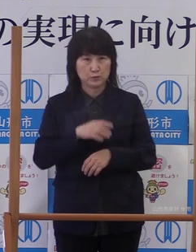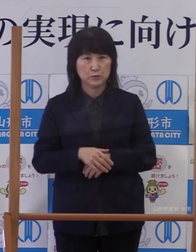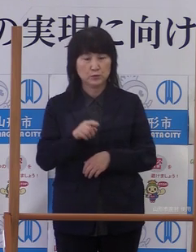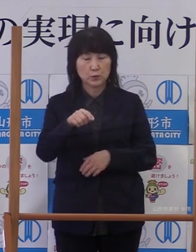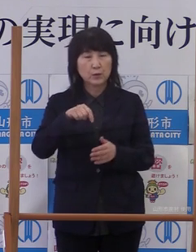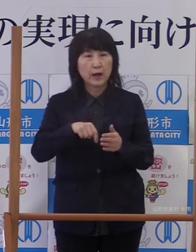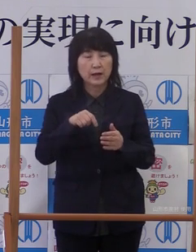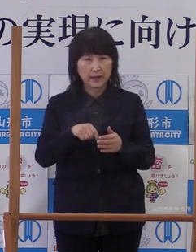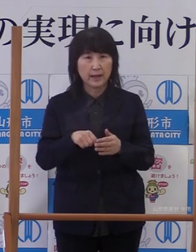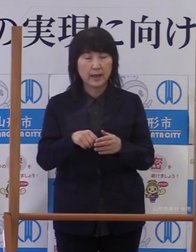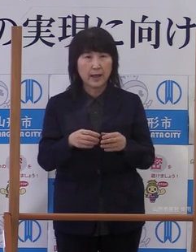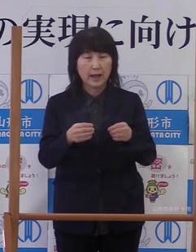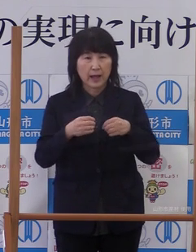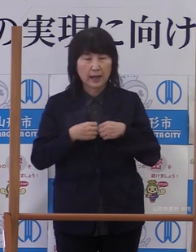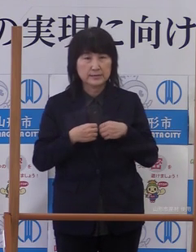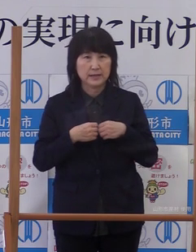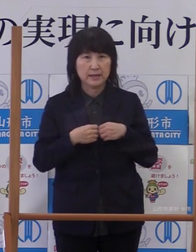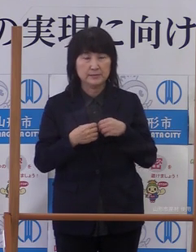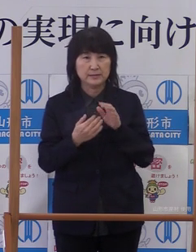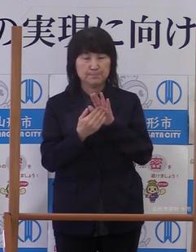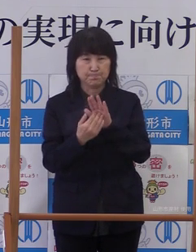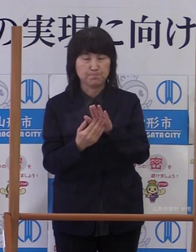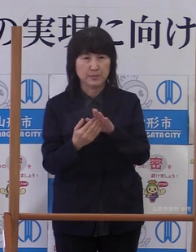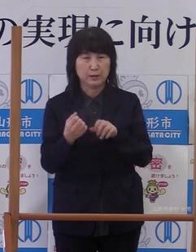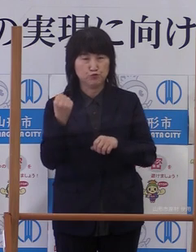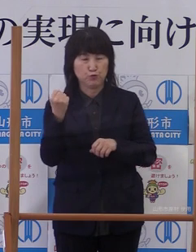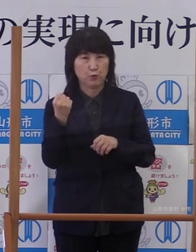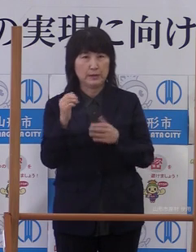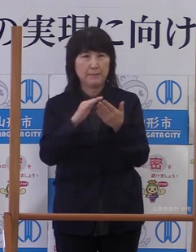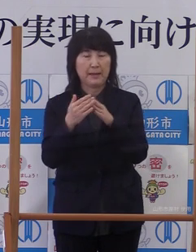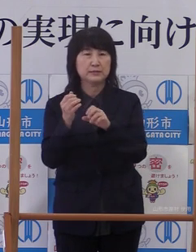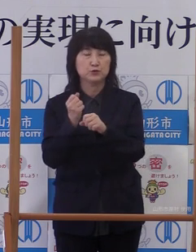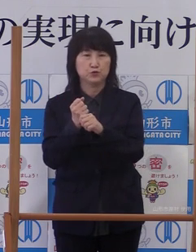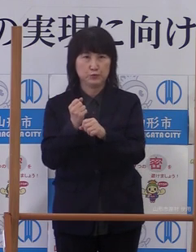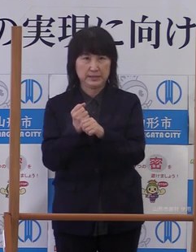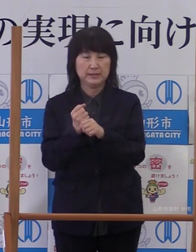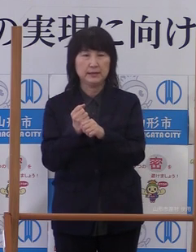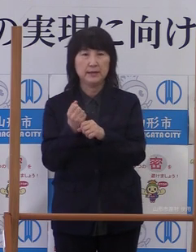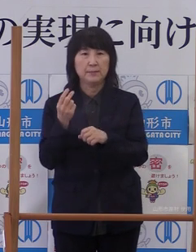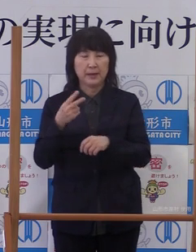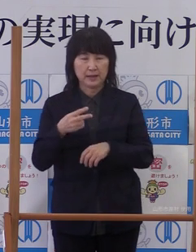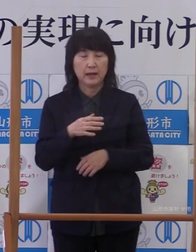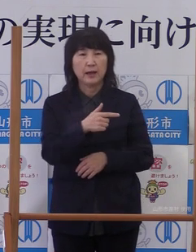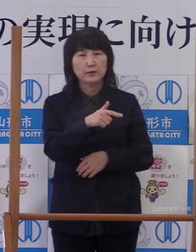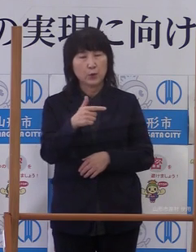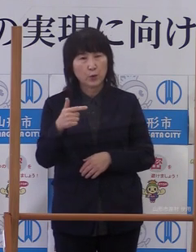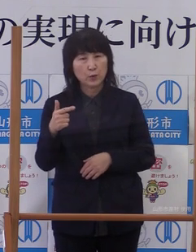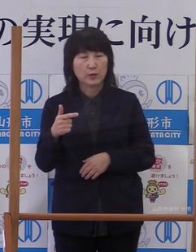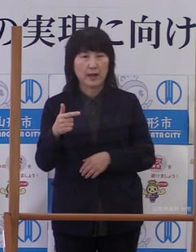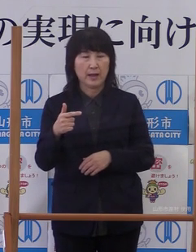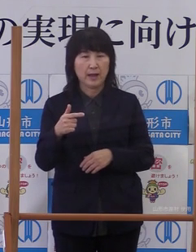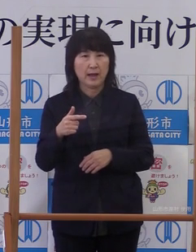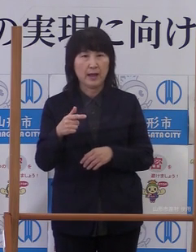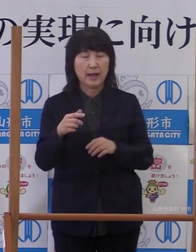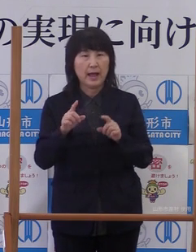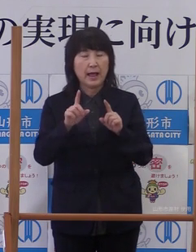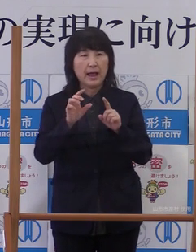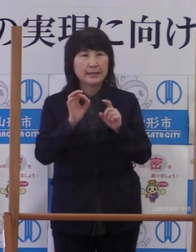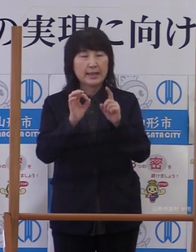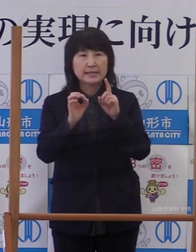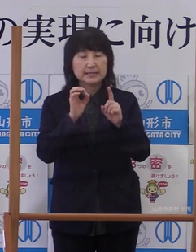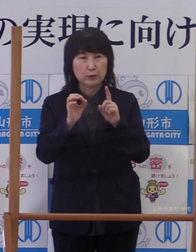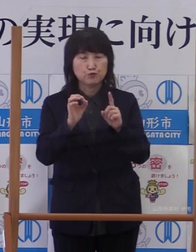中で感染症に強い街づくりであるとか、またさまざまな面でのデジタル化、ICT